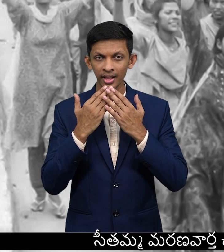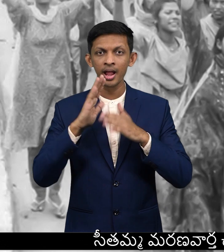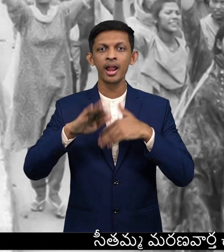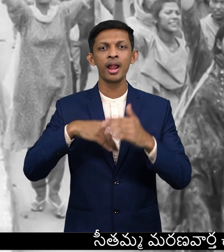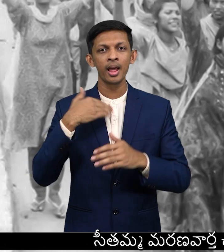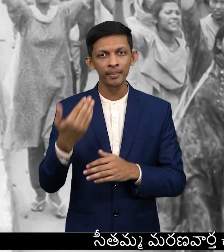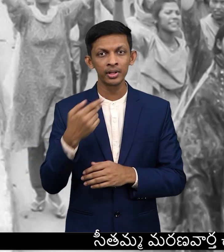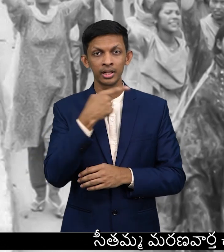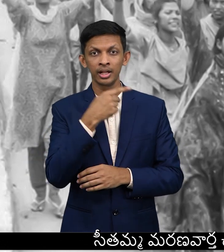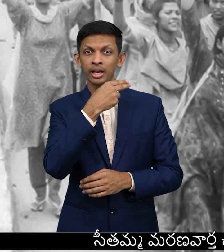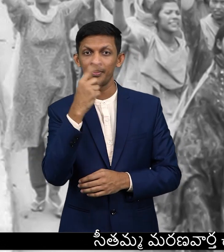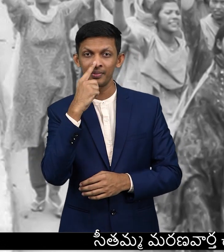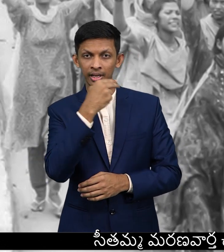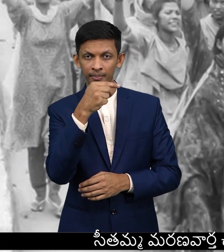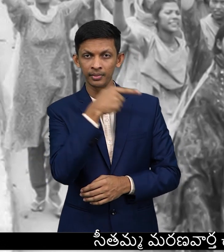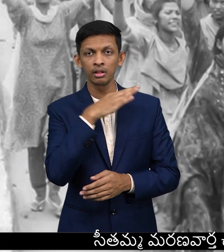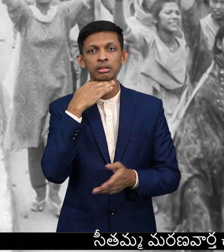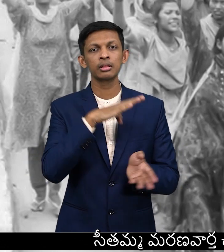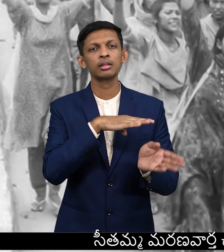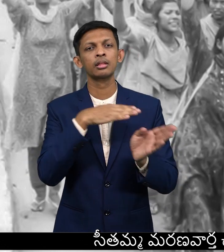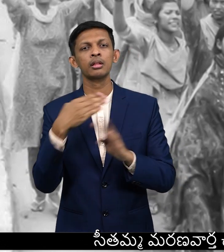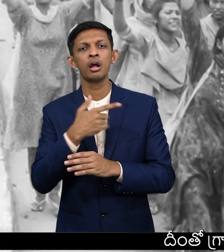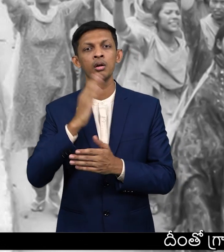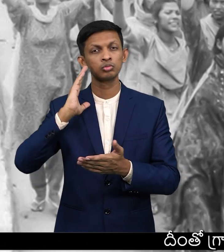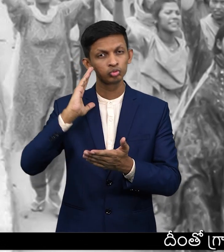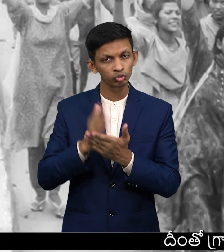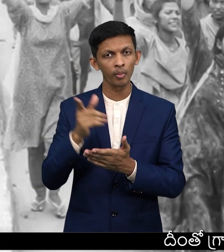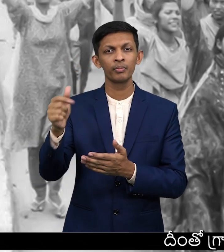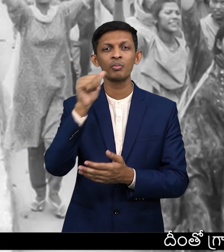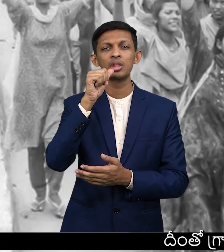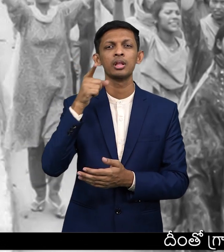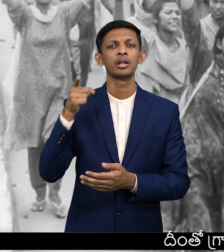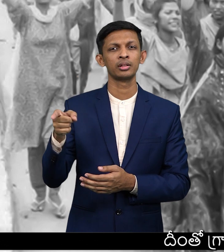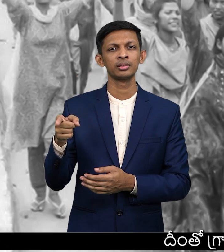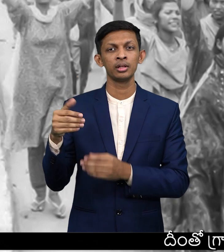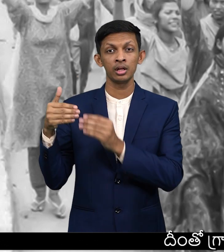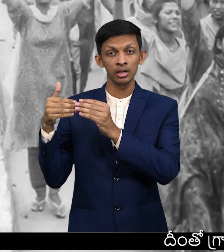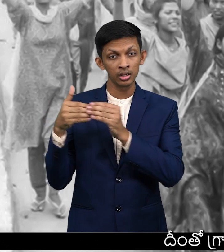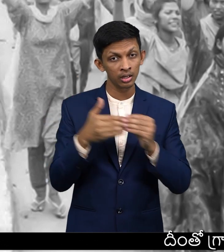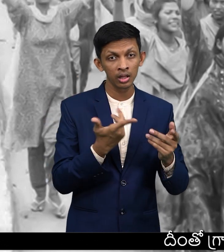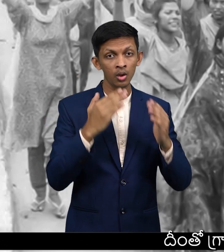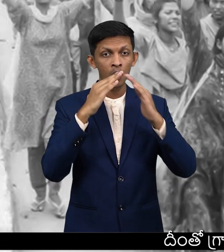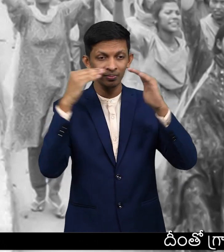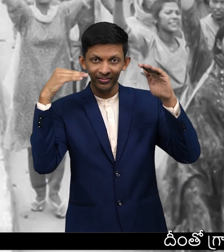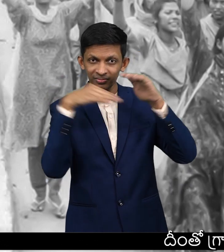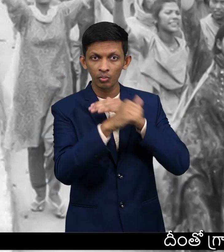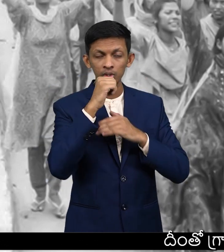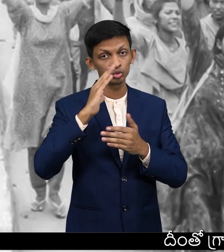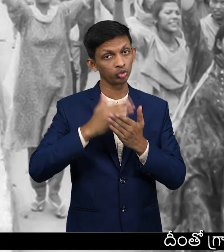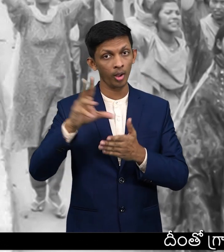సీతమ్మ మరణవార్త చదివిన వారు కల్లుబండ్లను నిలిపివేశారు. దీంతో గ్రామంలోకి కందిపప్పు రాకుండా